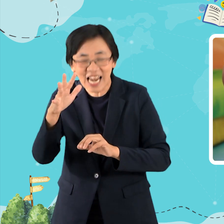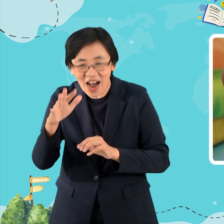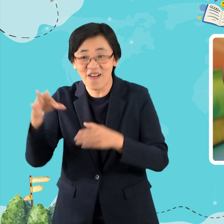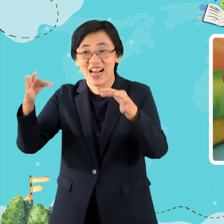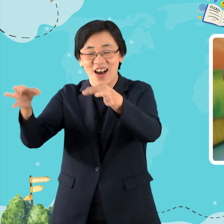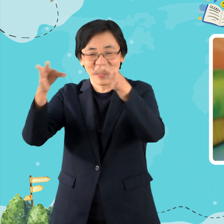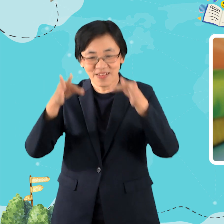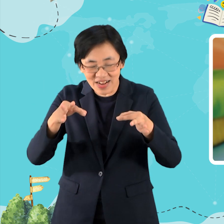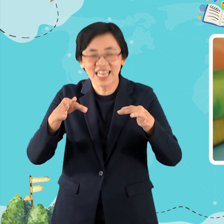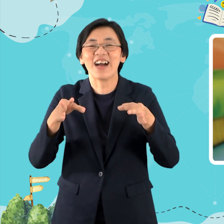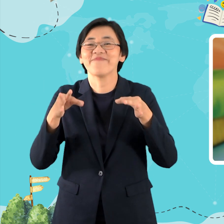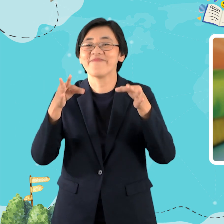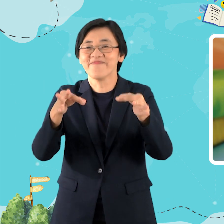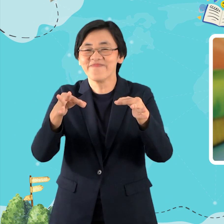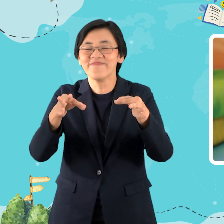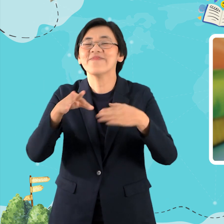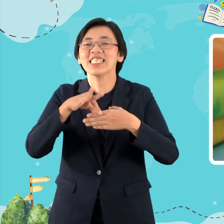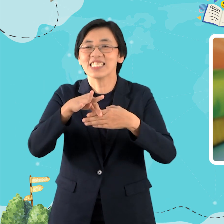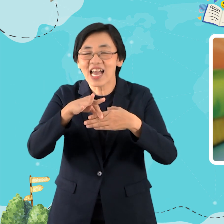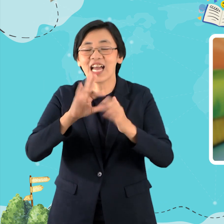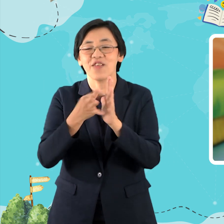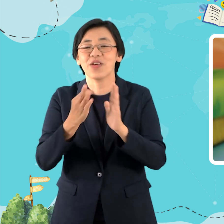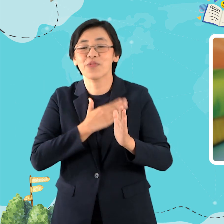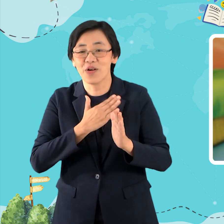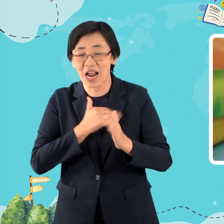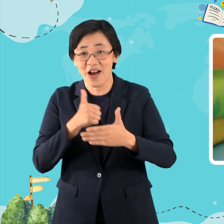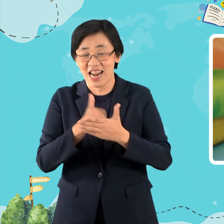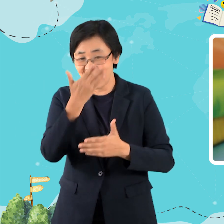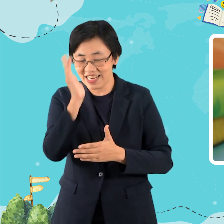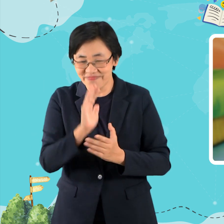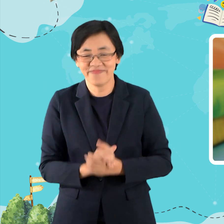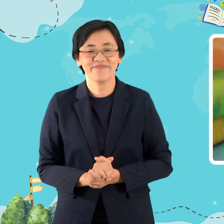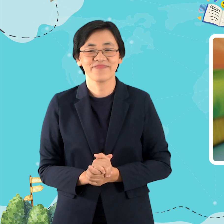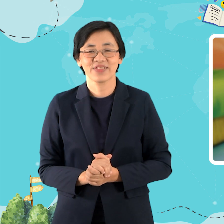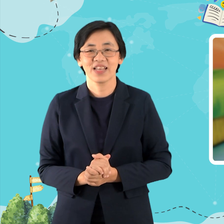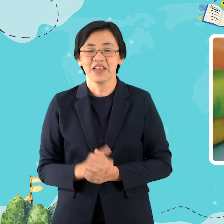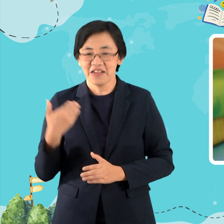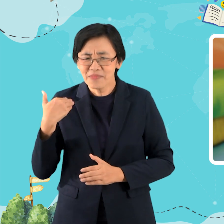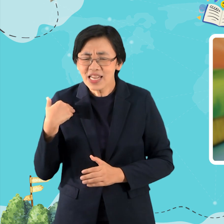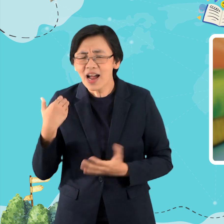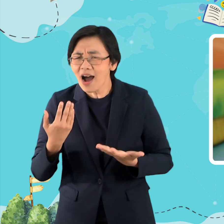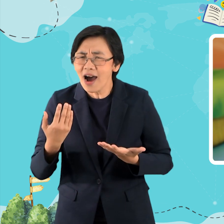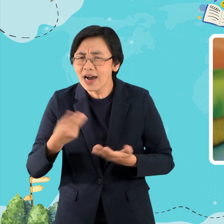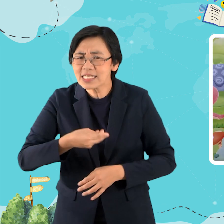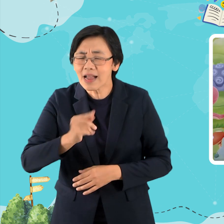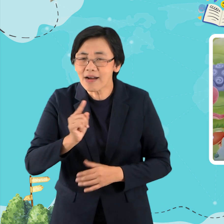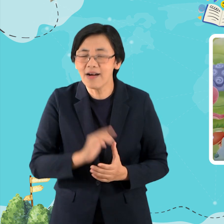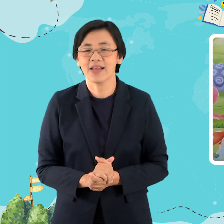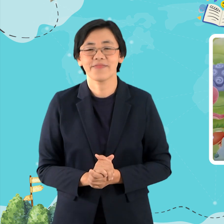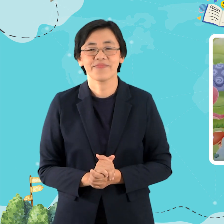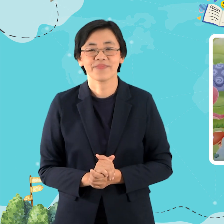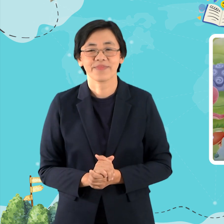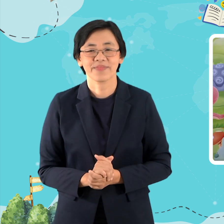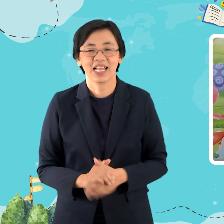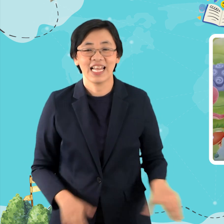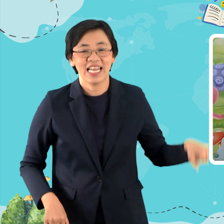ฟซบุ๊กของเรานะจ๊ะแล้วอย่าลืมกดไลค์กันด้วยนะจ๊ะ ยังไม่ทอเรานี่แจกกันอีก โอ้ใช่ครับแล้